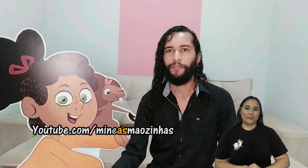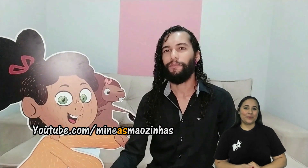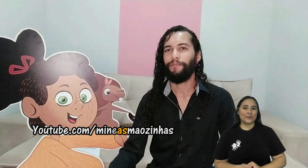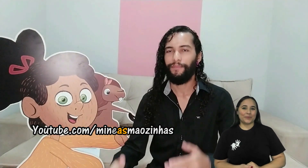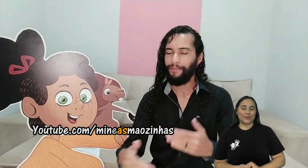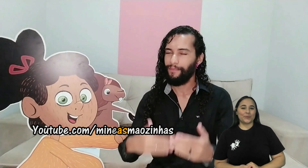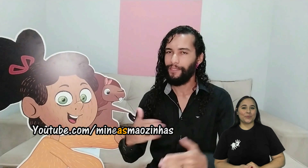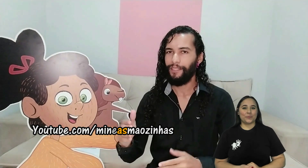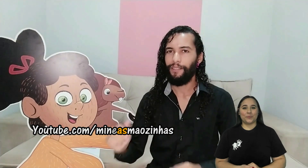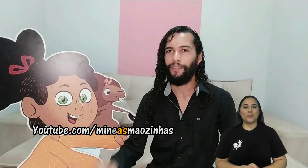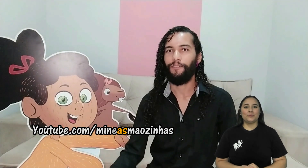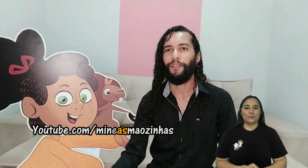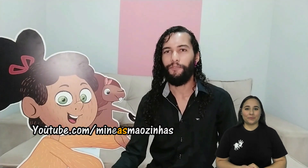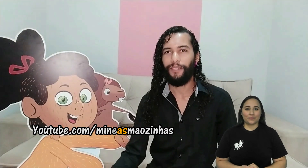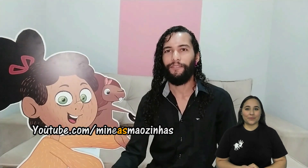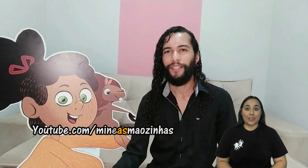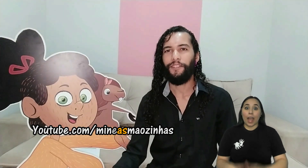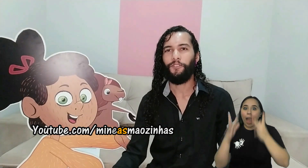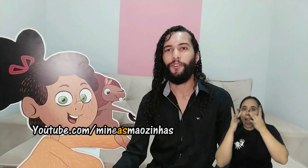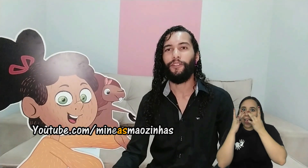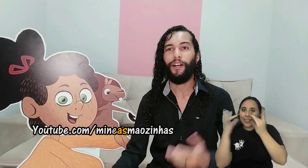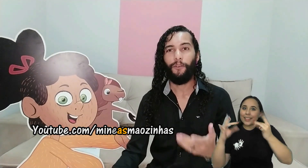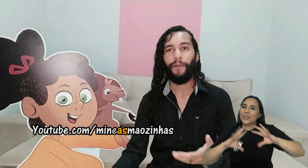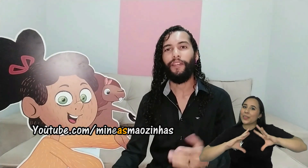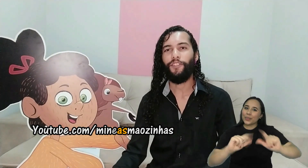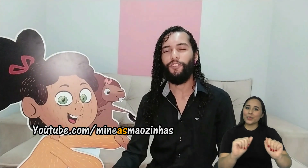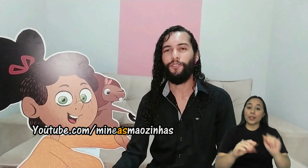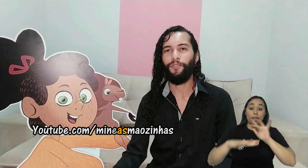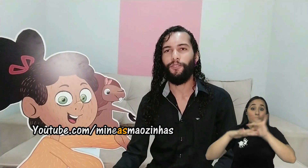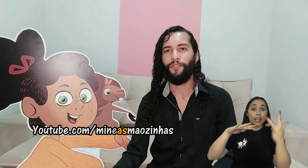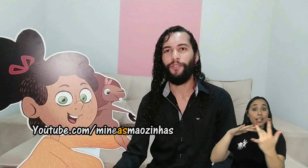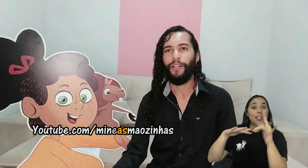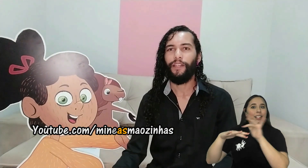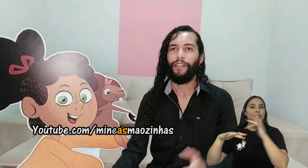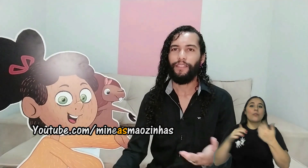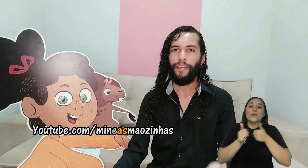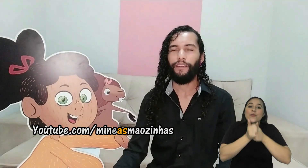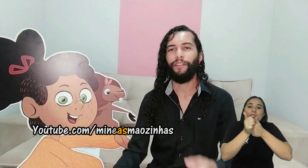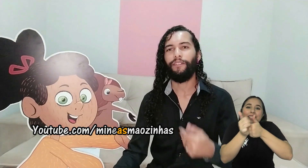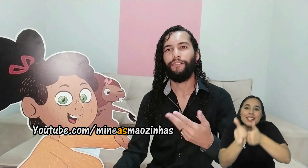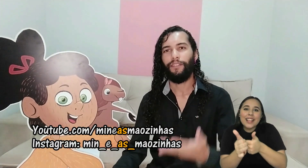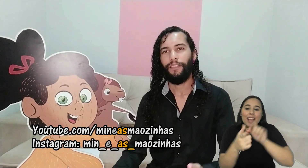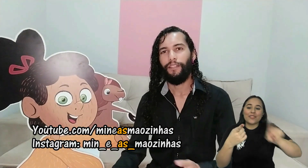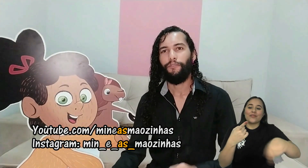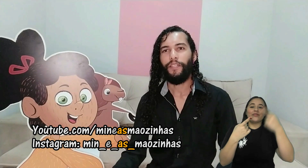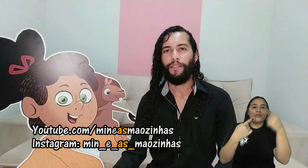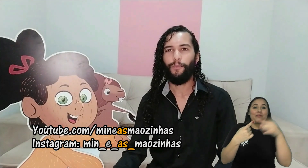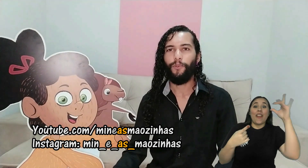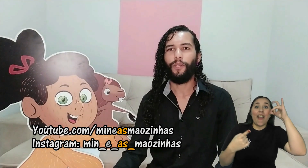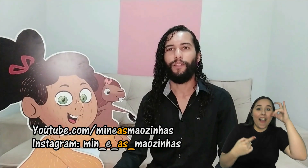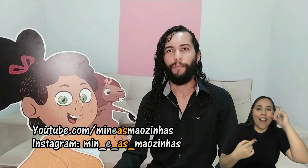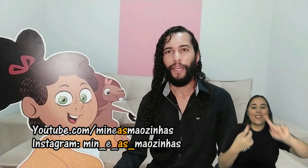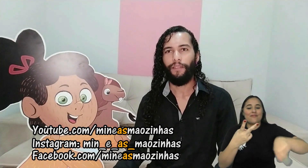conversando. Então fiquem de olho. Acompanhe a gente no Instagram, Facebook